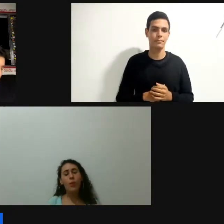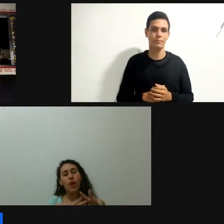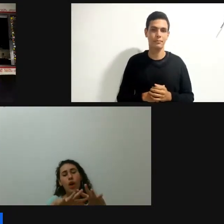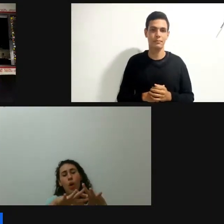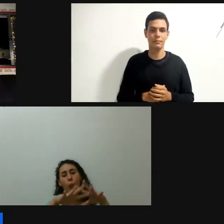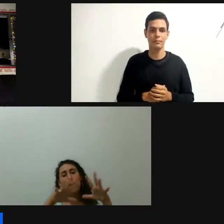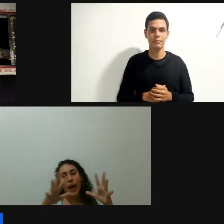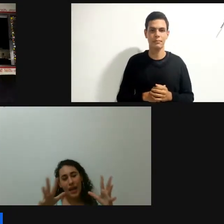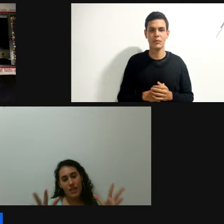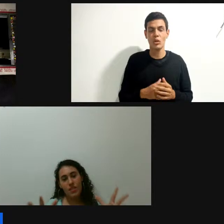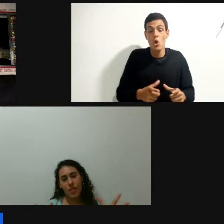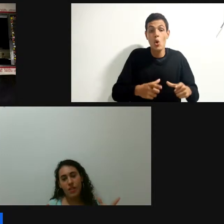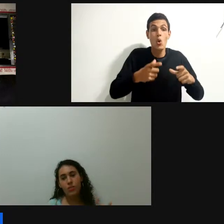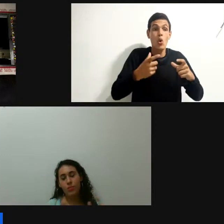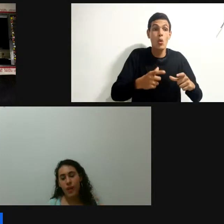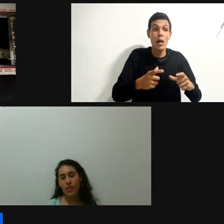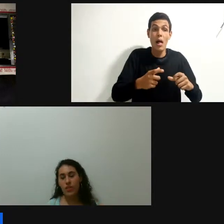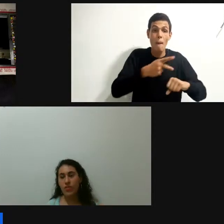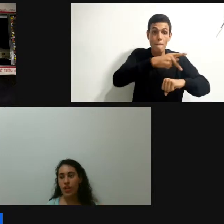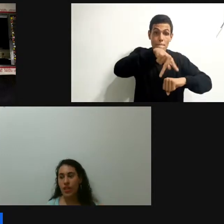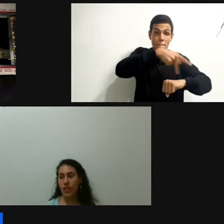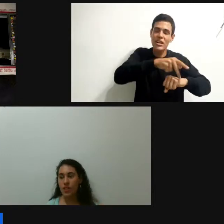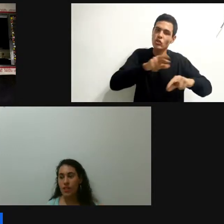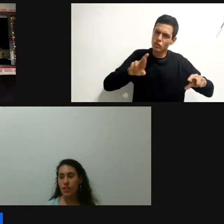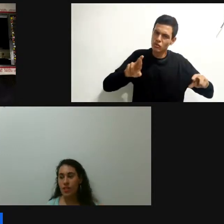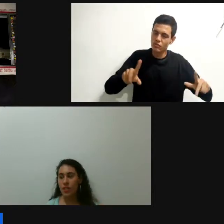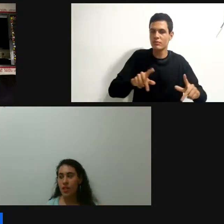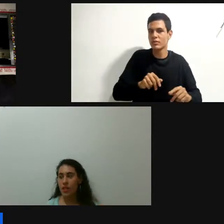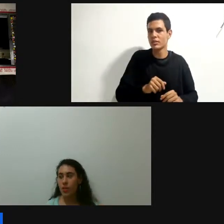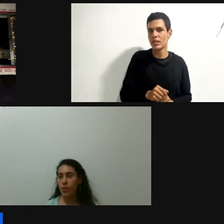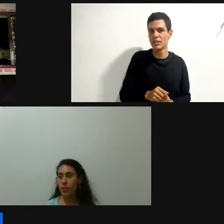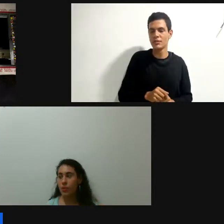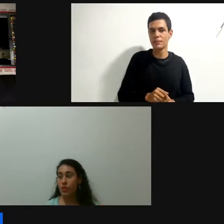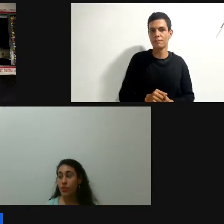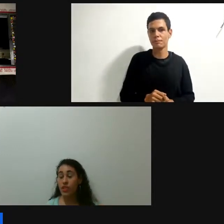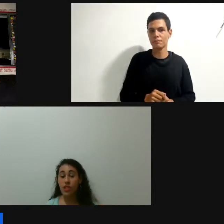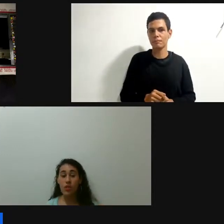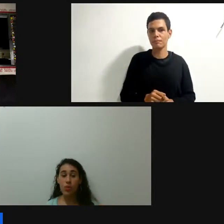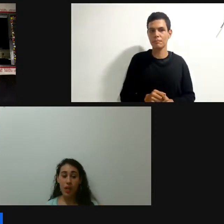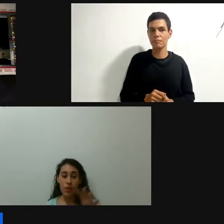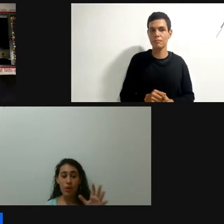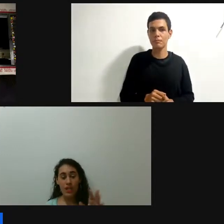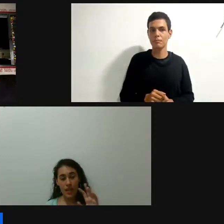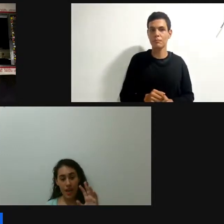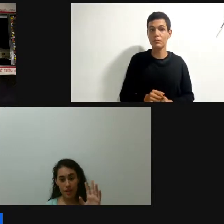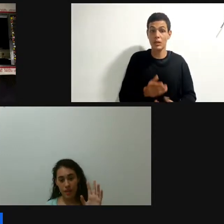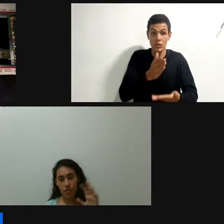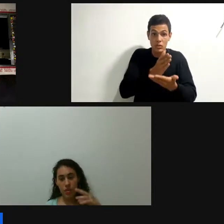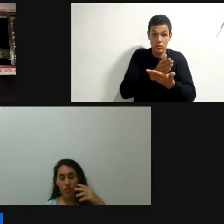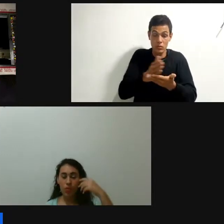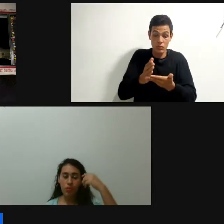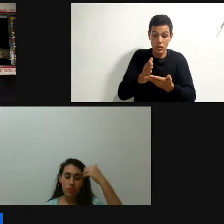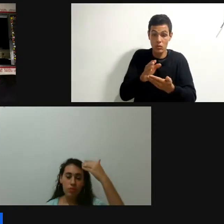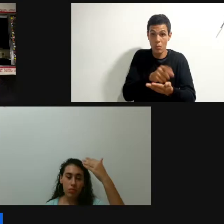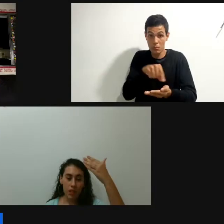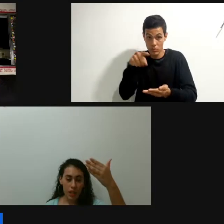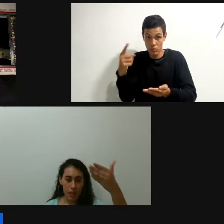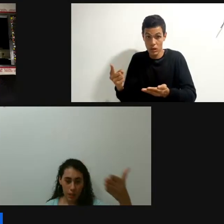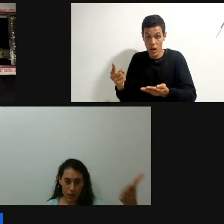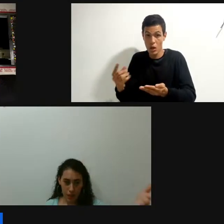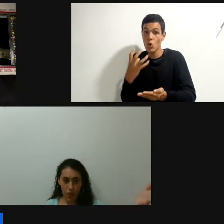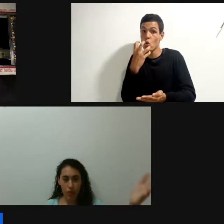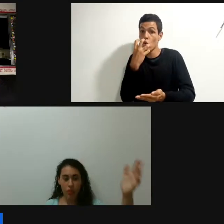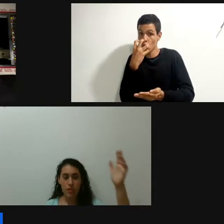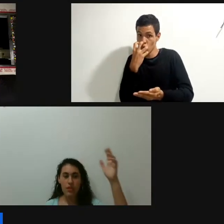em um país, né? Um país diferente, dividido em duas áreas. Vocês vão